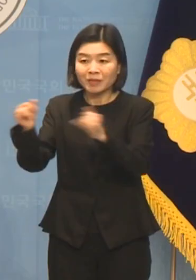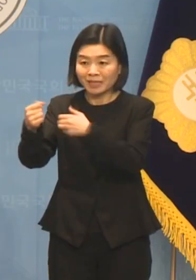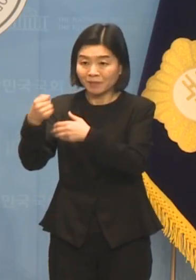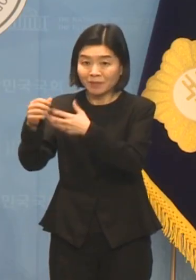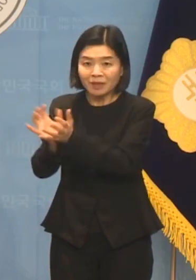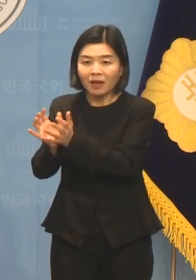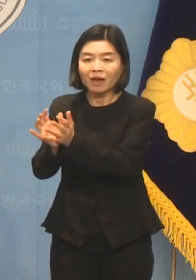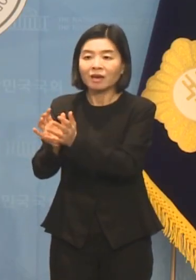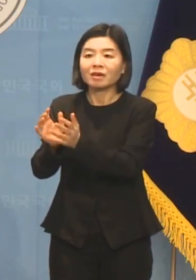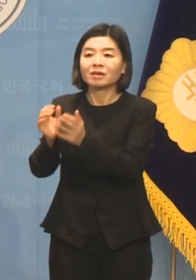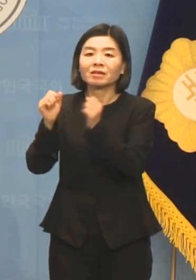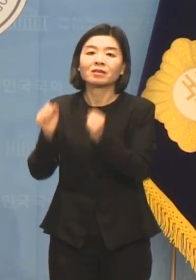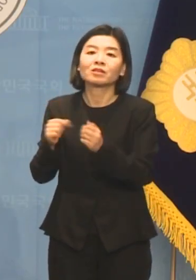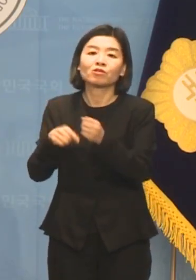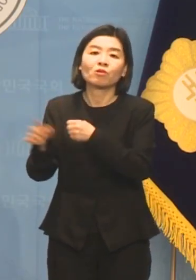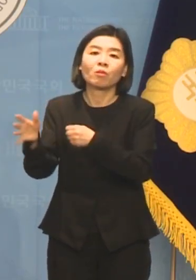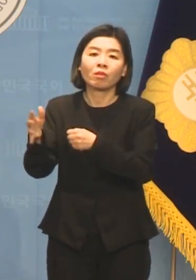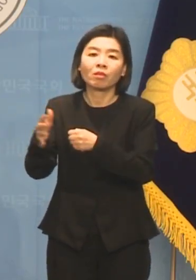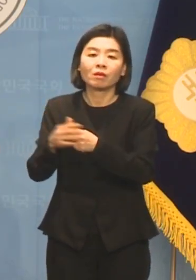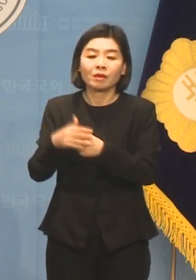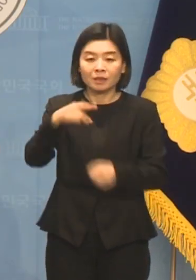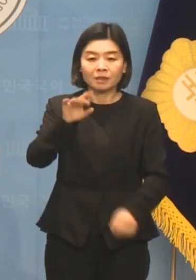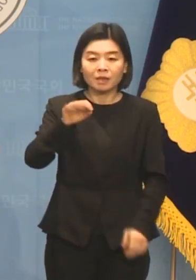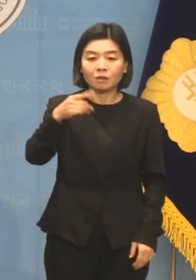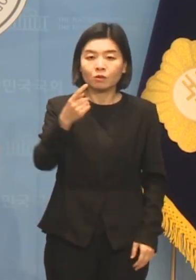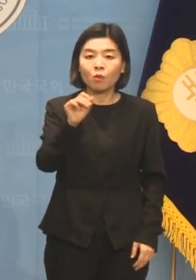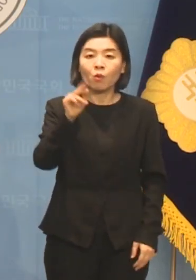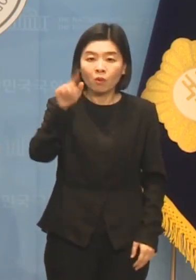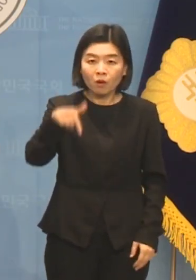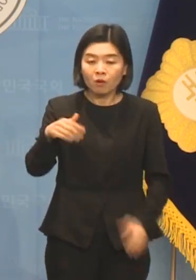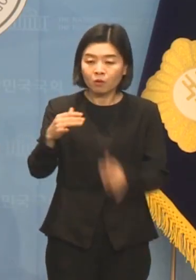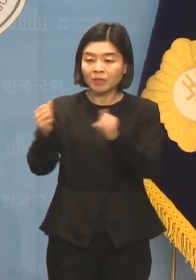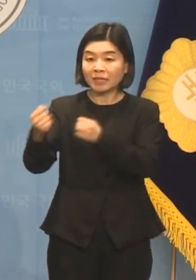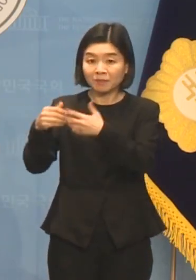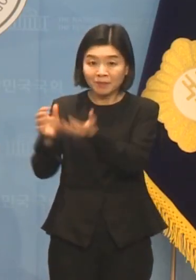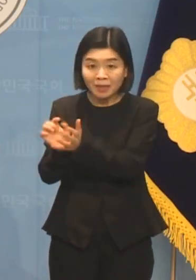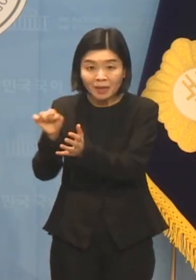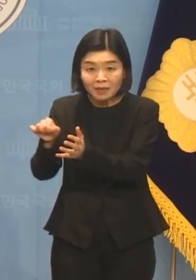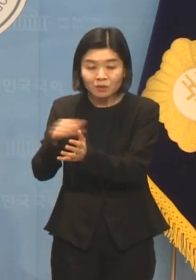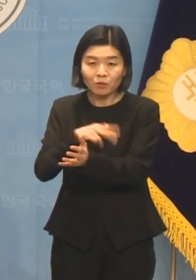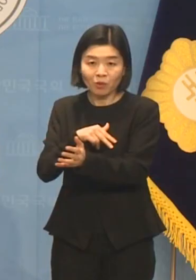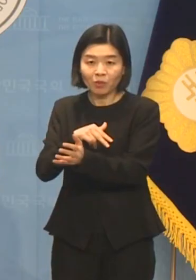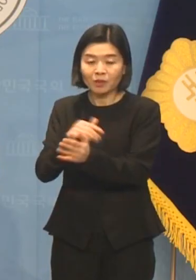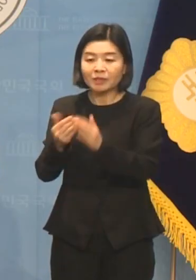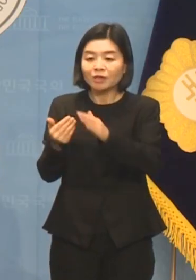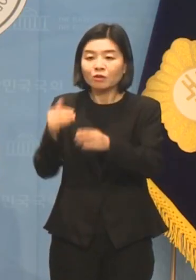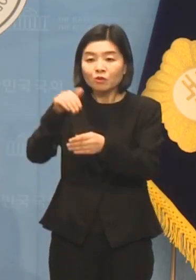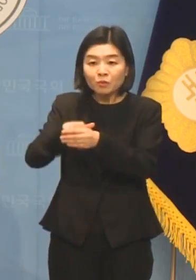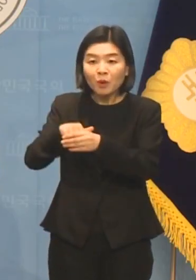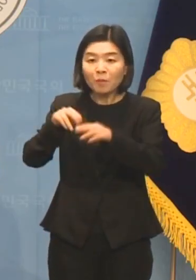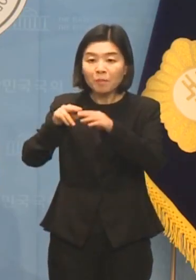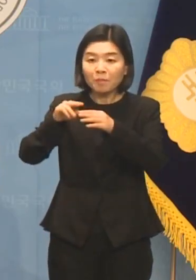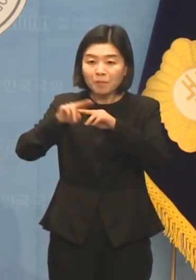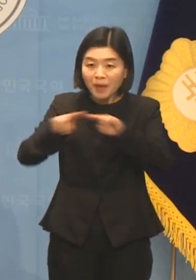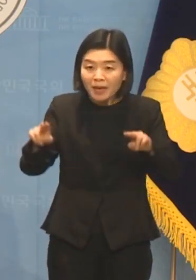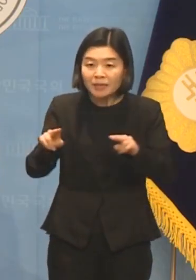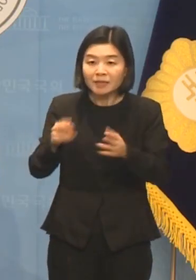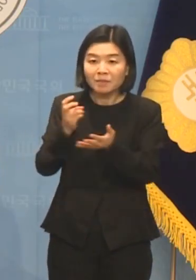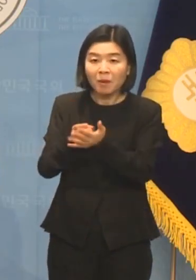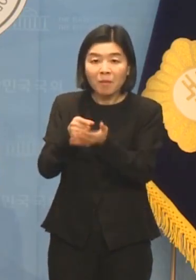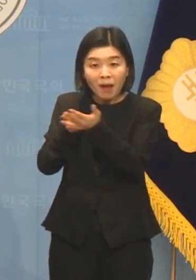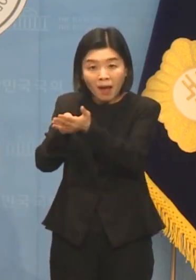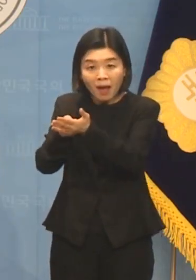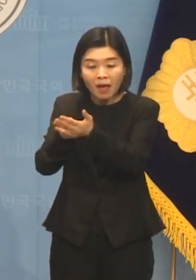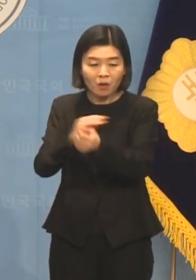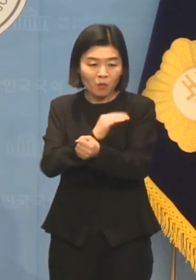없습니다. 장동혁 국민의힘 의원이 사전투표제 폐지 법안을 대표 발의했고 권성동 원내대표는 당론 추진